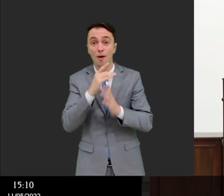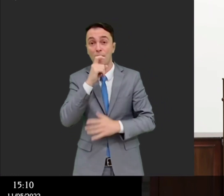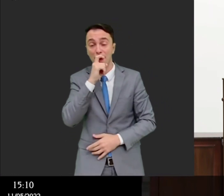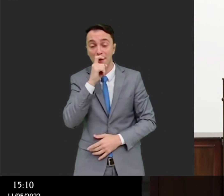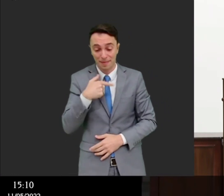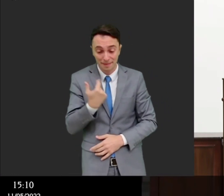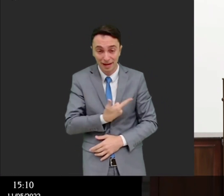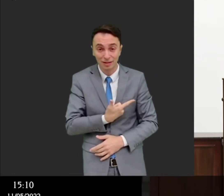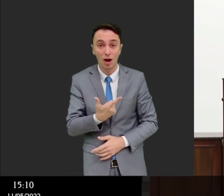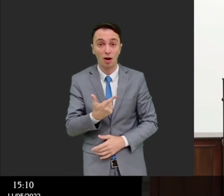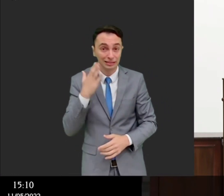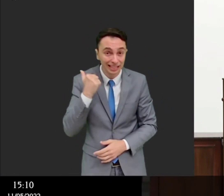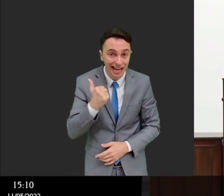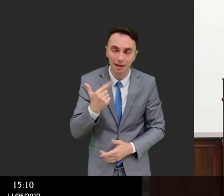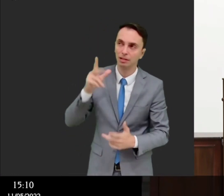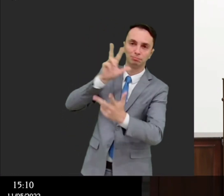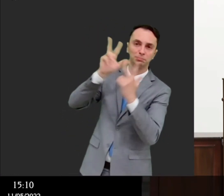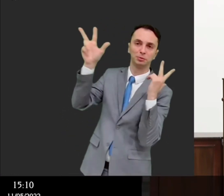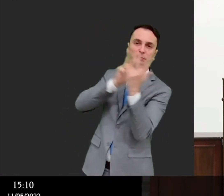está falando com Deus desde pequenininho.